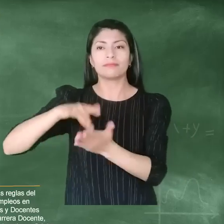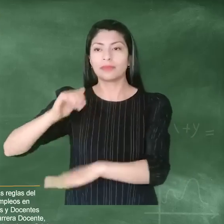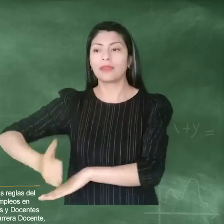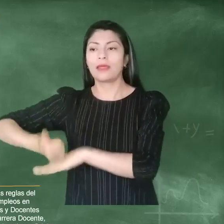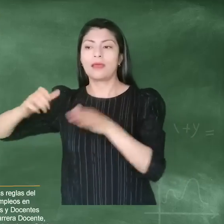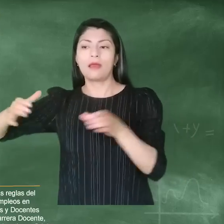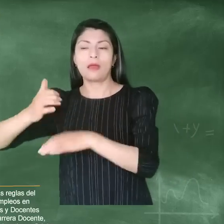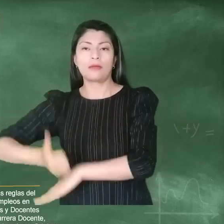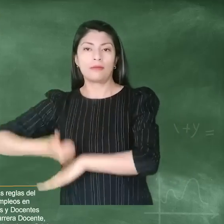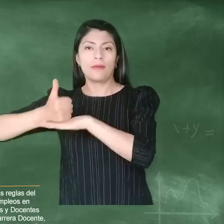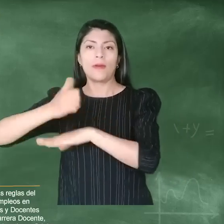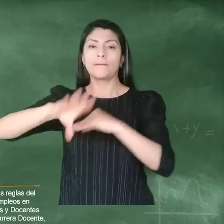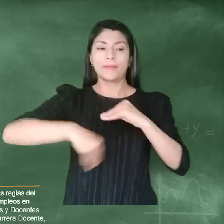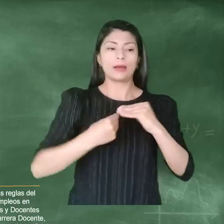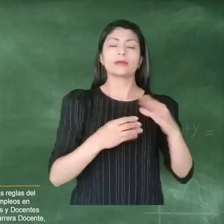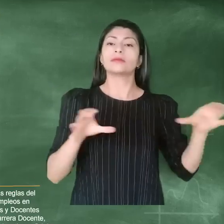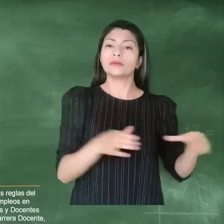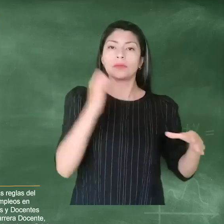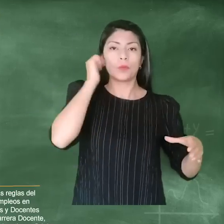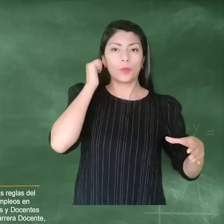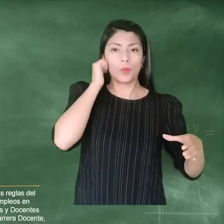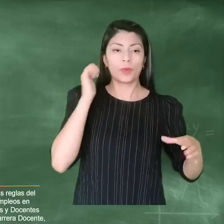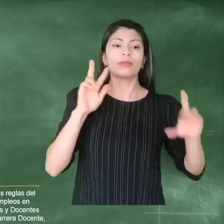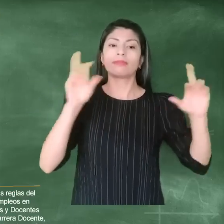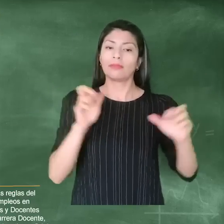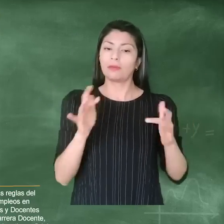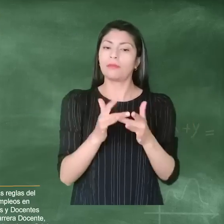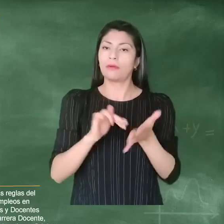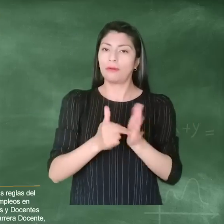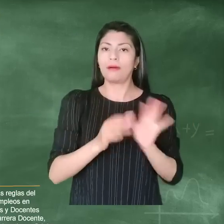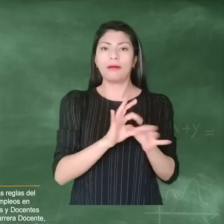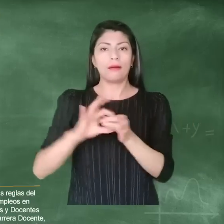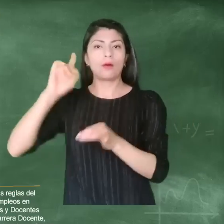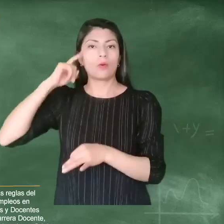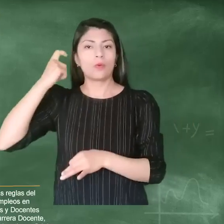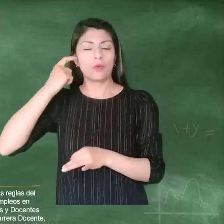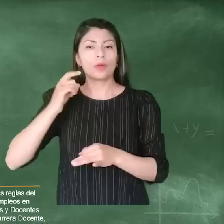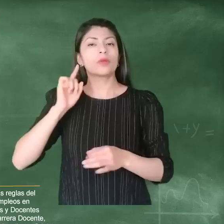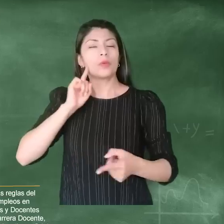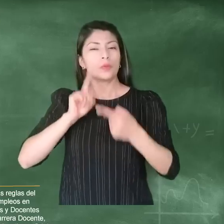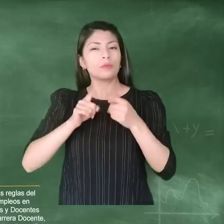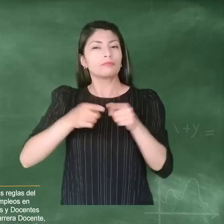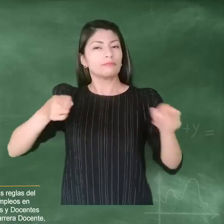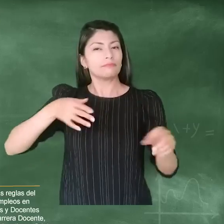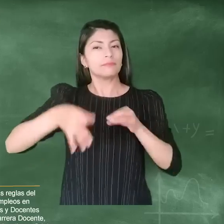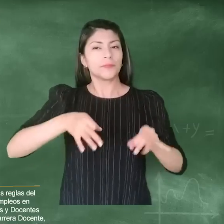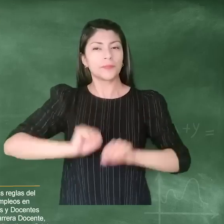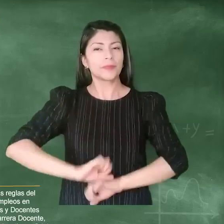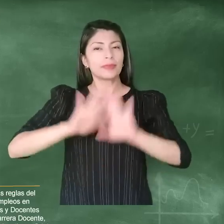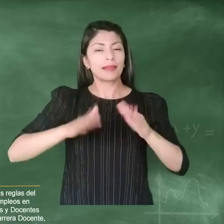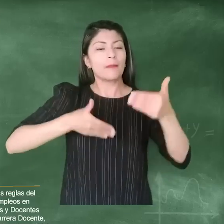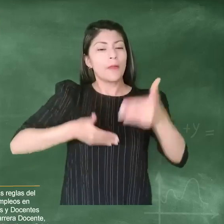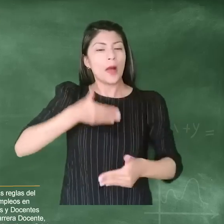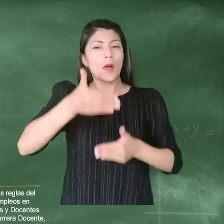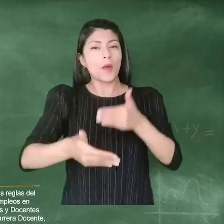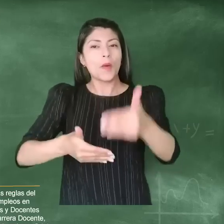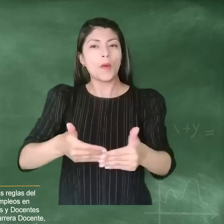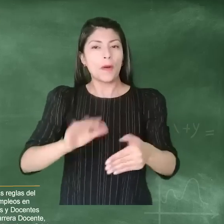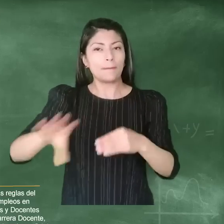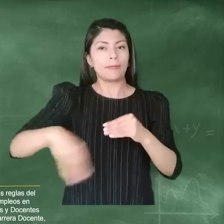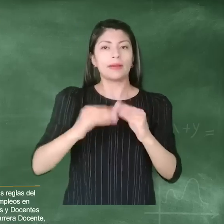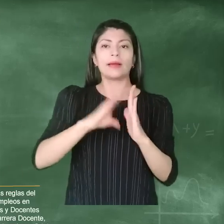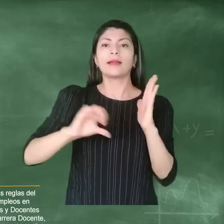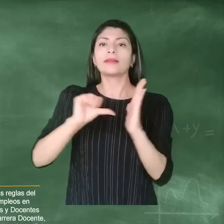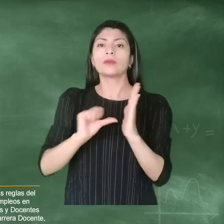cargos de docentes y directivos docentes del servicio educativo estatal, definiendo las etapas del mismo. De